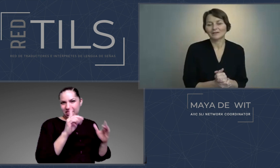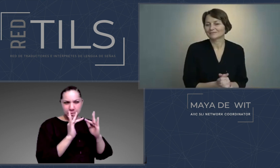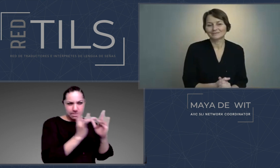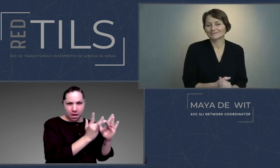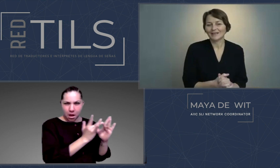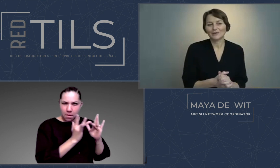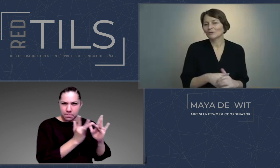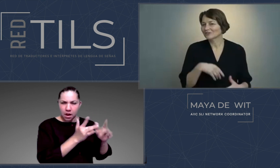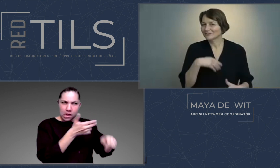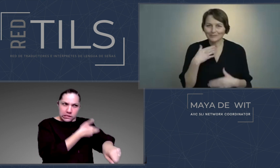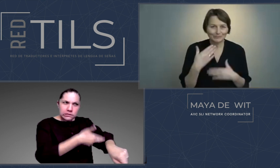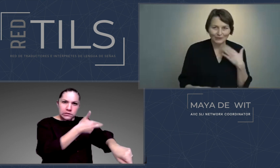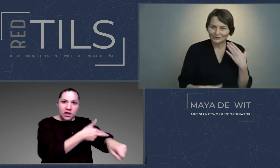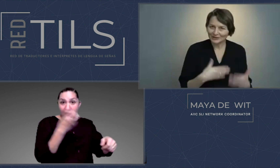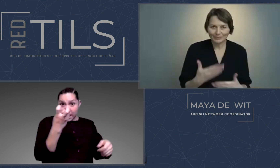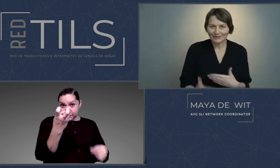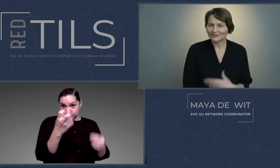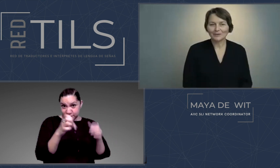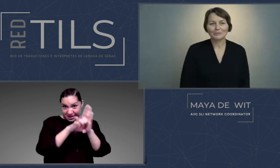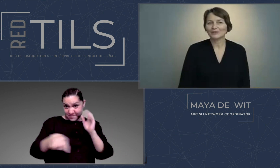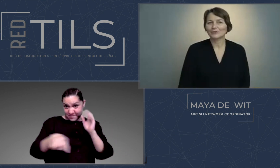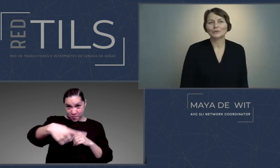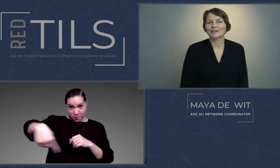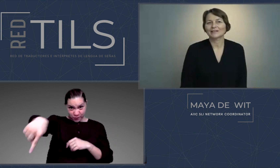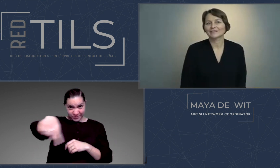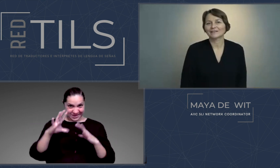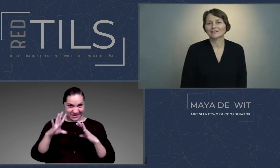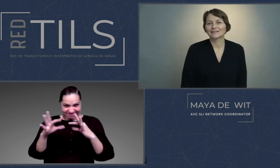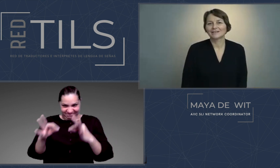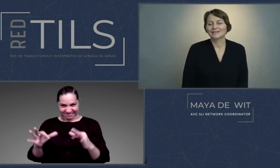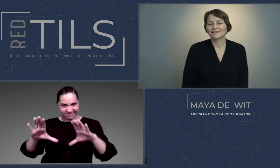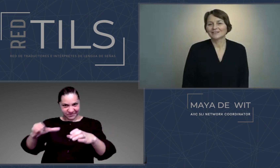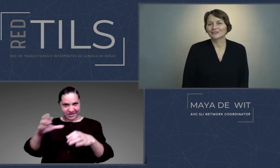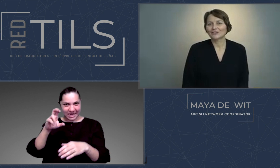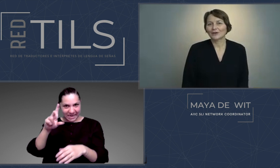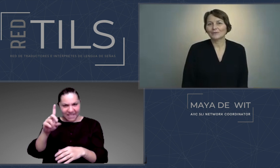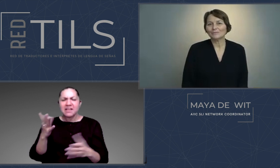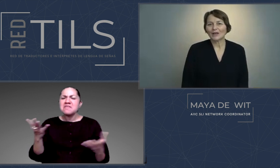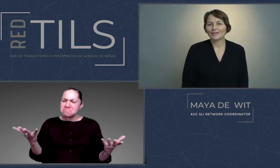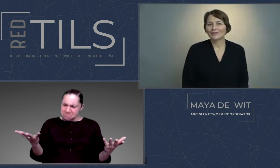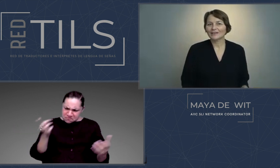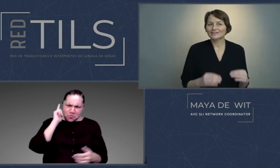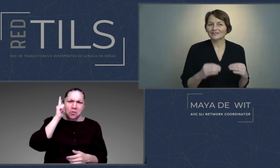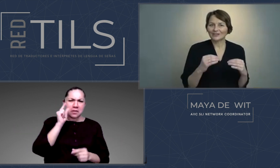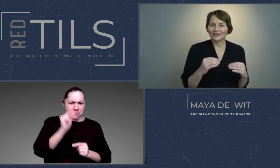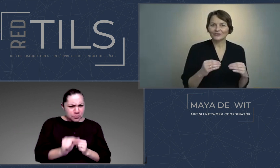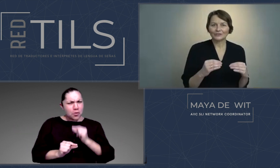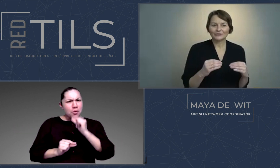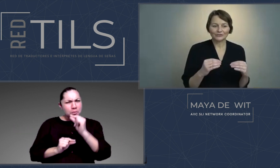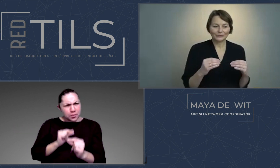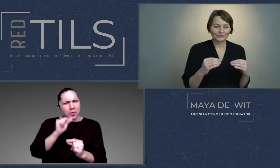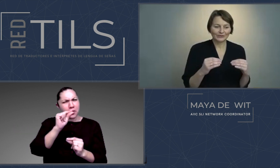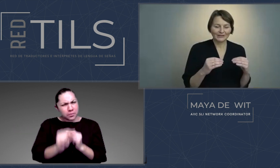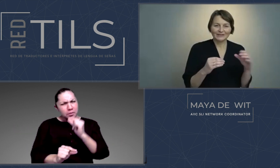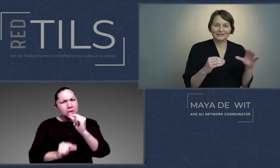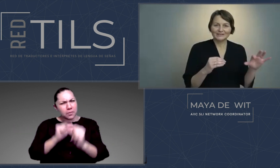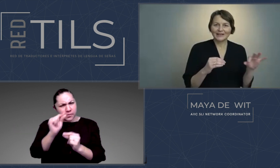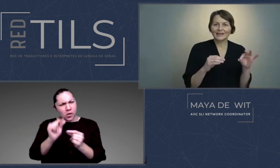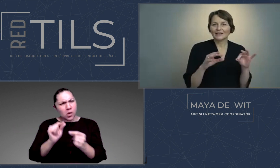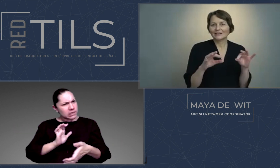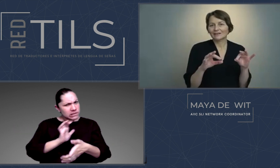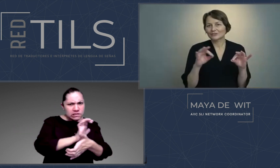y están convencidos de lo que quieren lograr, lo van a lograr. Digo, van a ir paso a pasito, pero van a llegar ahí. Entonces, creo que